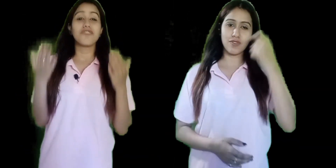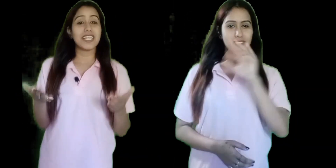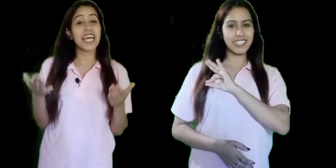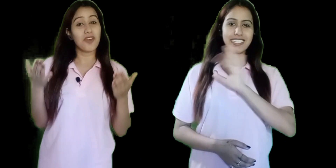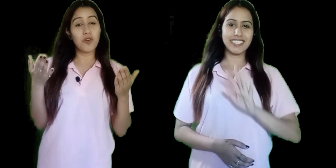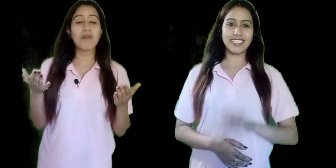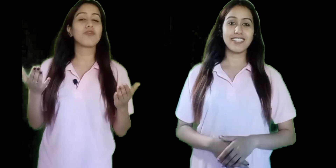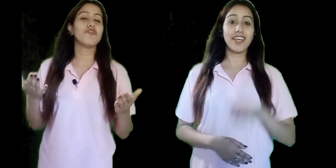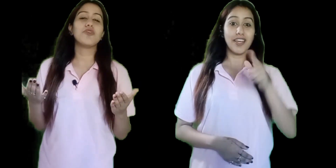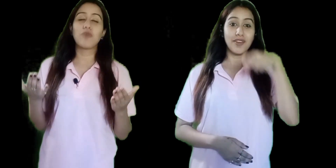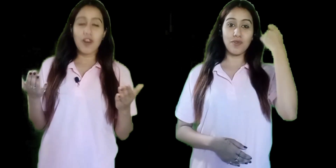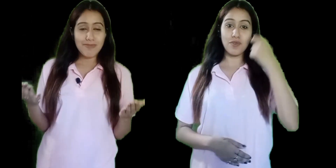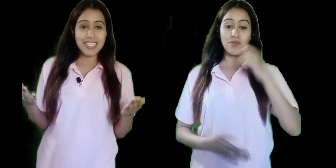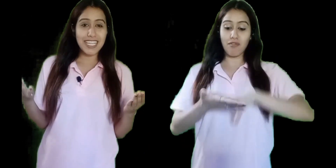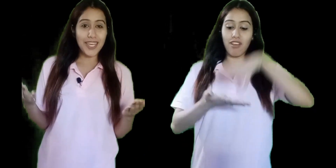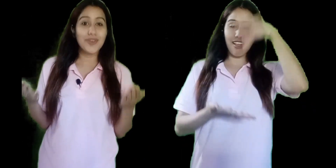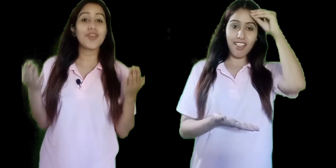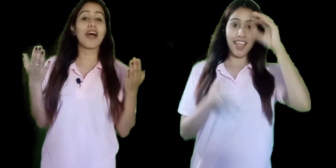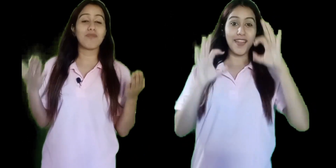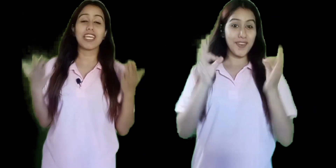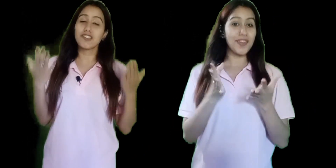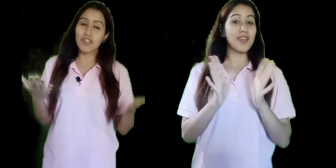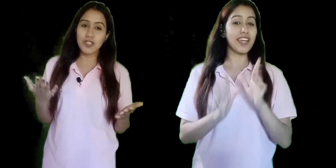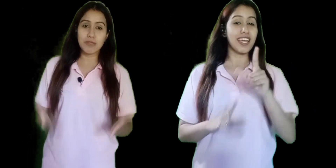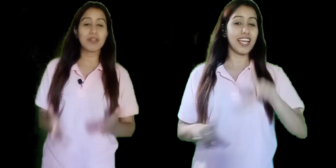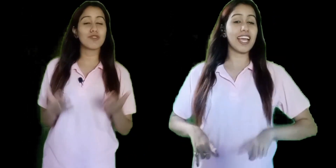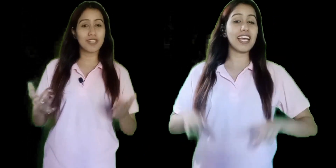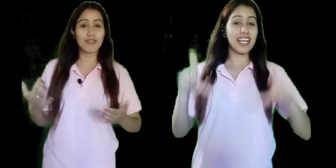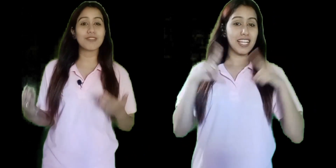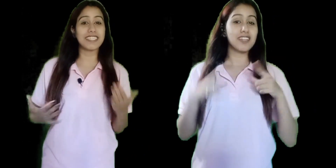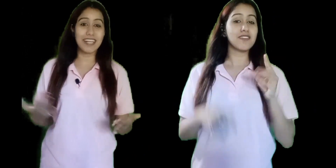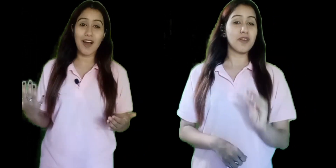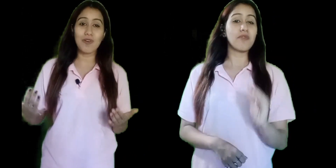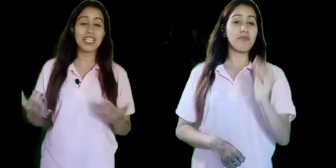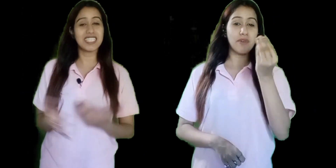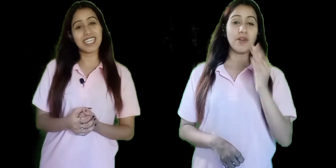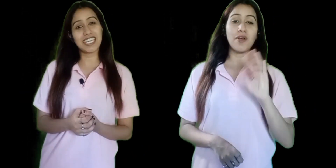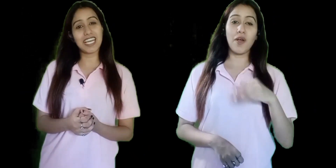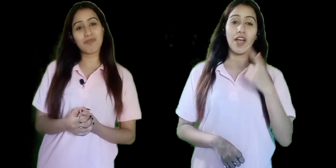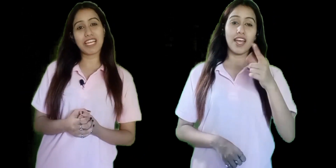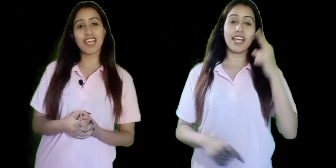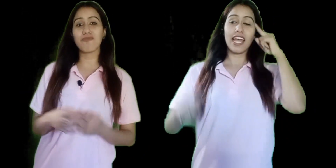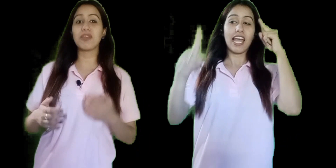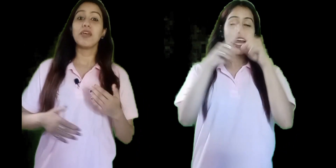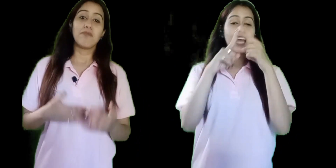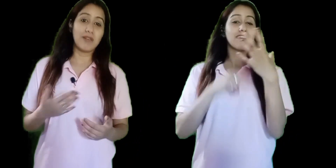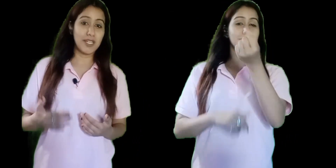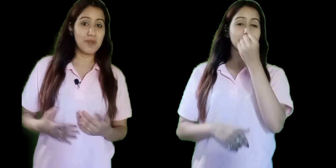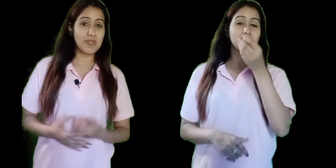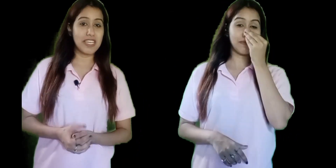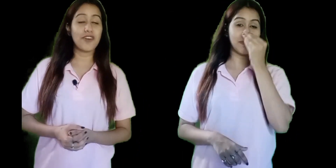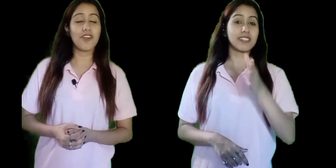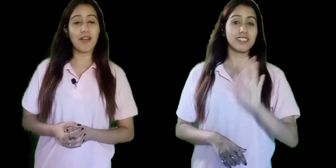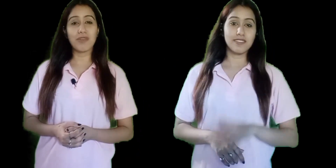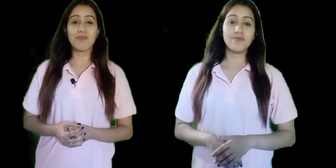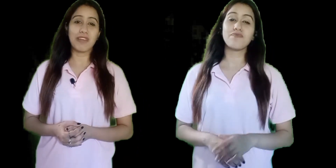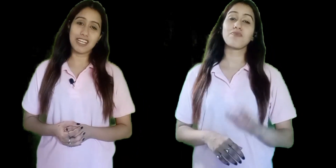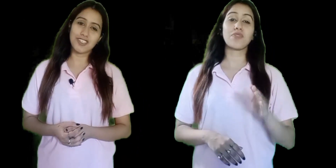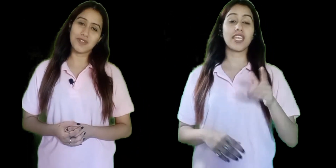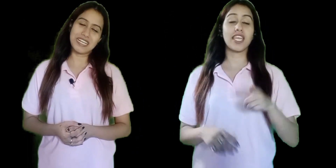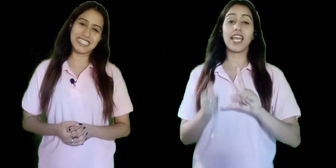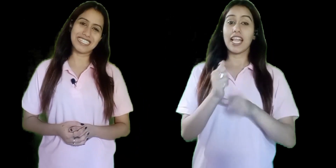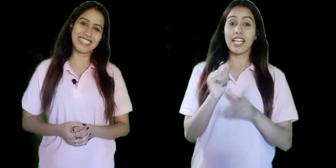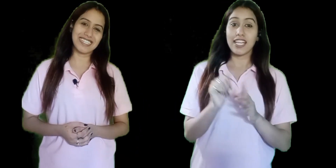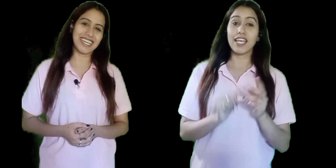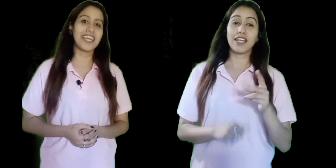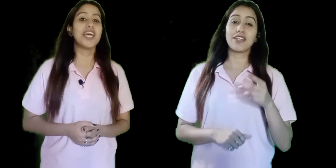सो फ्रेंड्स, आई होप आपको वीडियो बहुत पसंद आई होगी और आपने इस वीडियो से भी कुछ ना कुछ सीखा होगा, जिससे कि आपकी लाइफ भी बेटर हो सके और आप भी अपने लक्ष्य